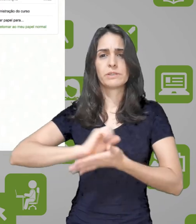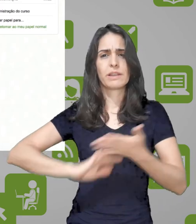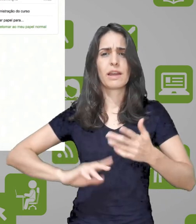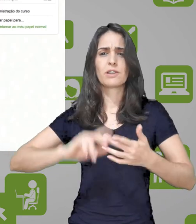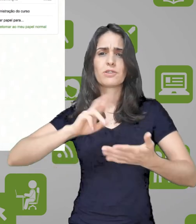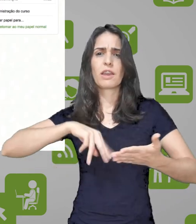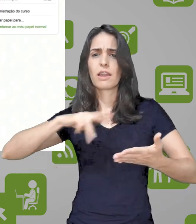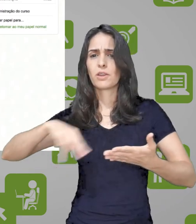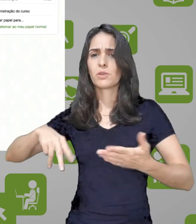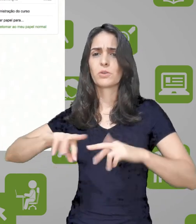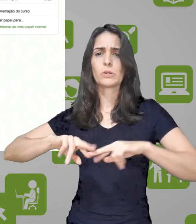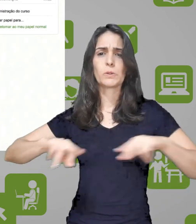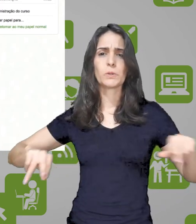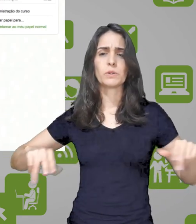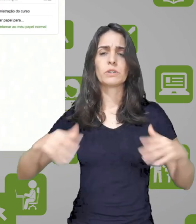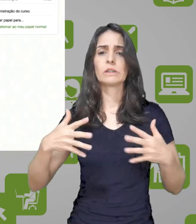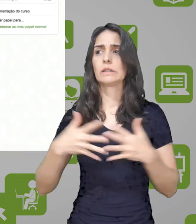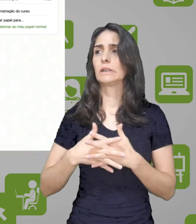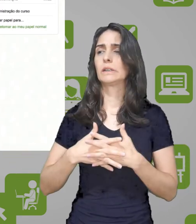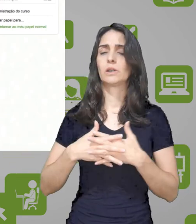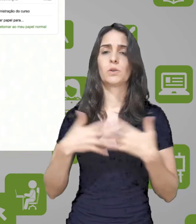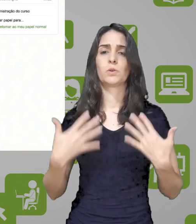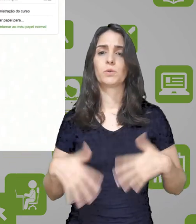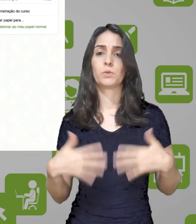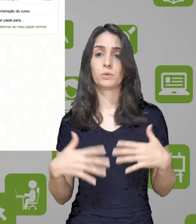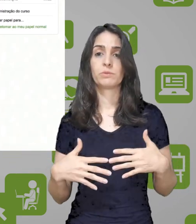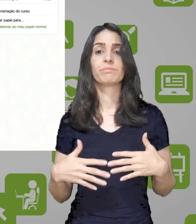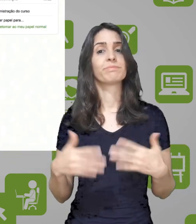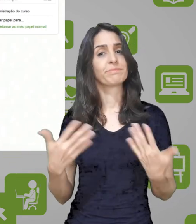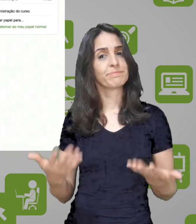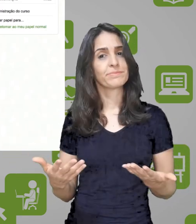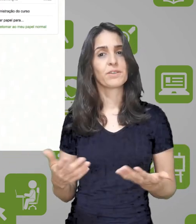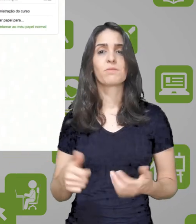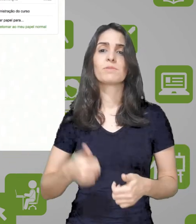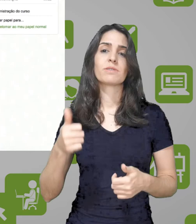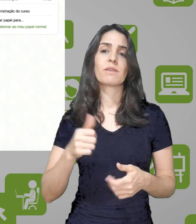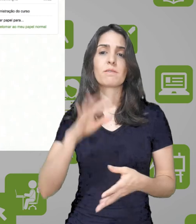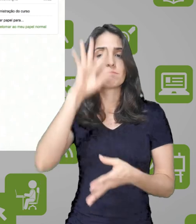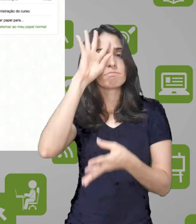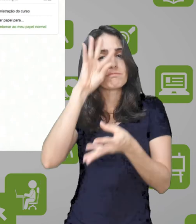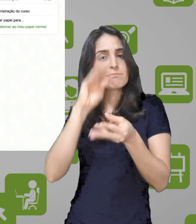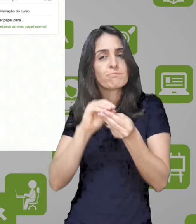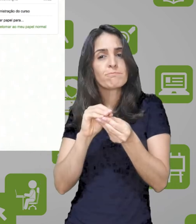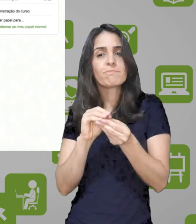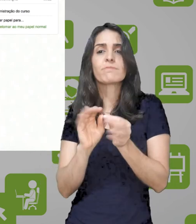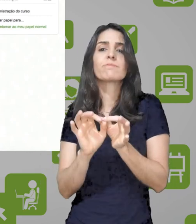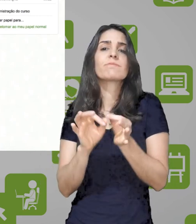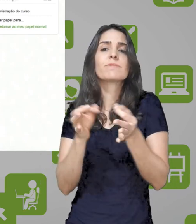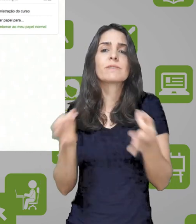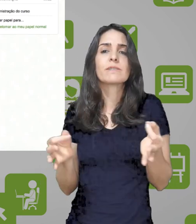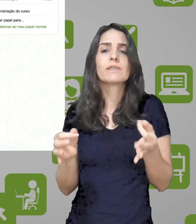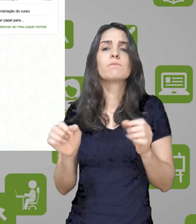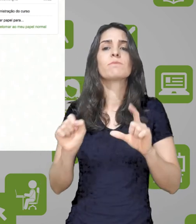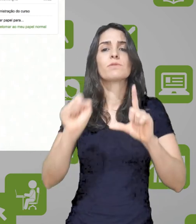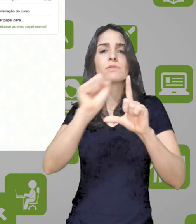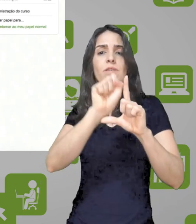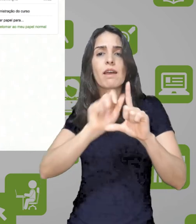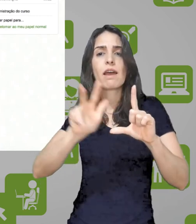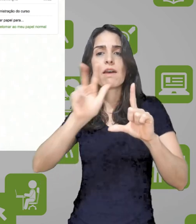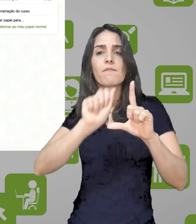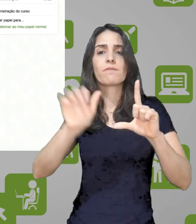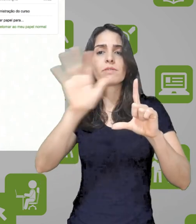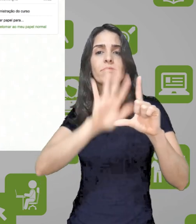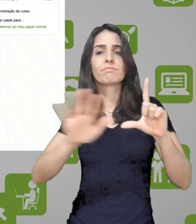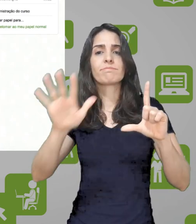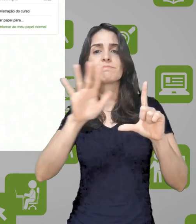meio a tantas atividades e leituras de tarefas às vezes eles se perdem então quanto mais a gente puder tornar o